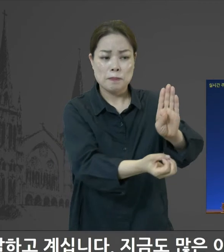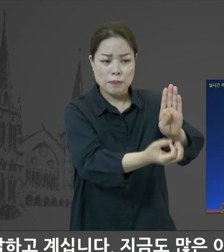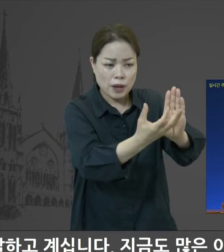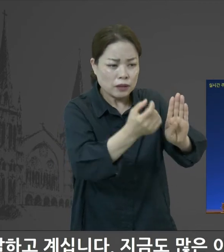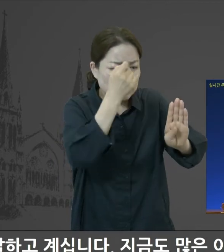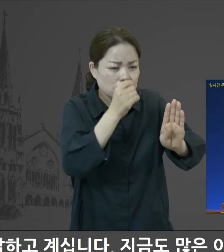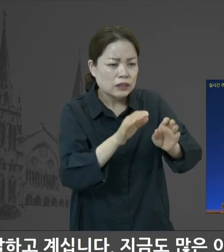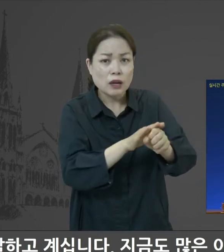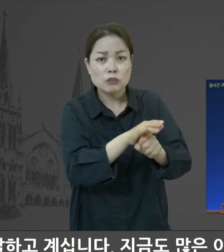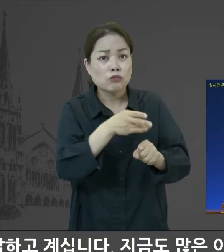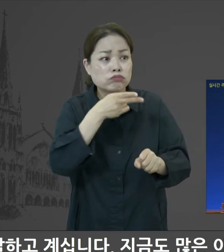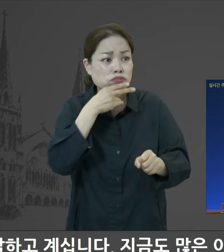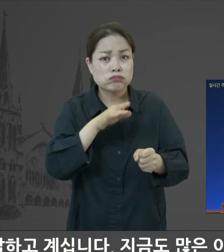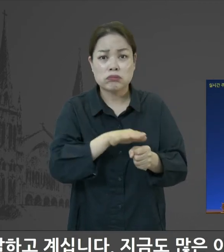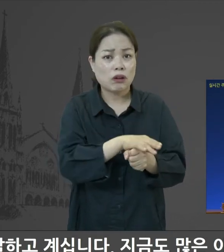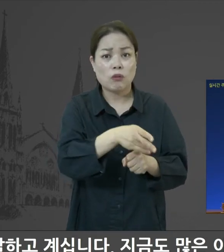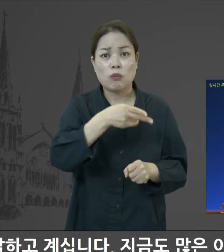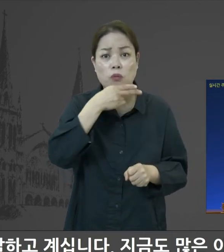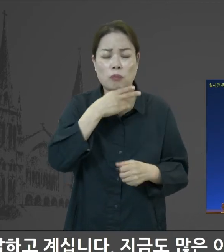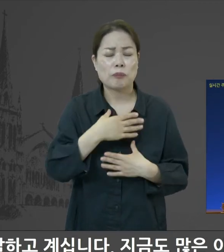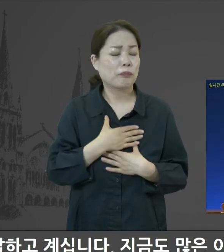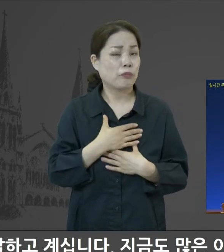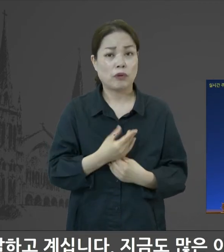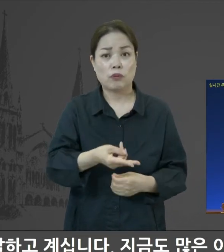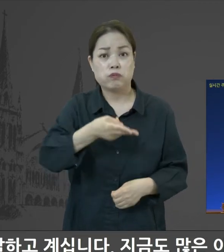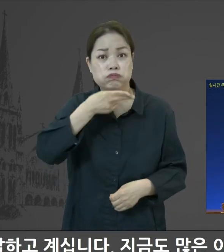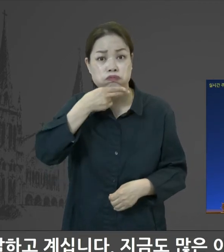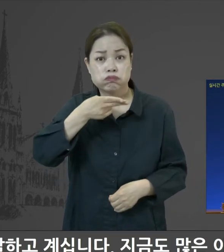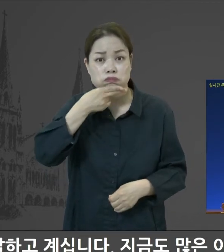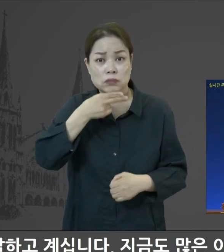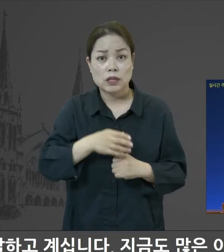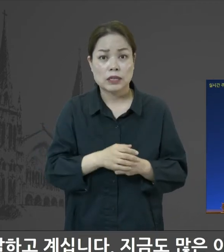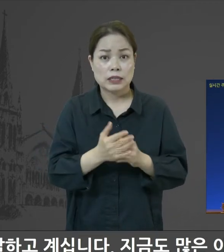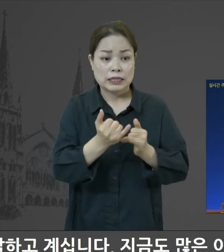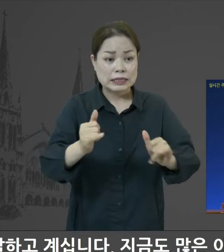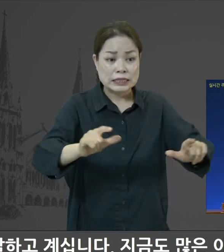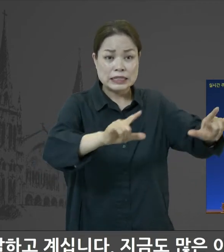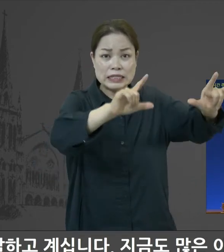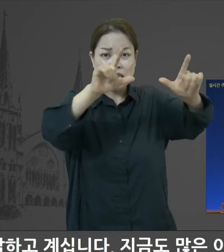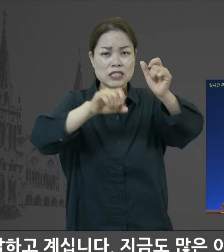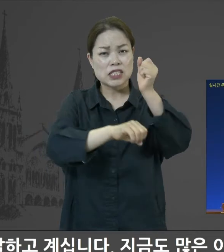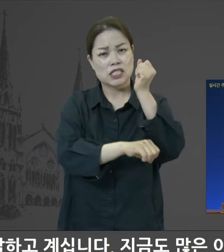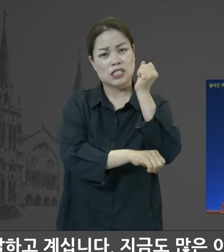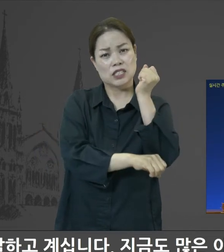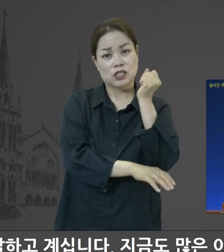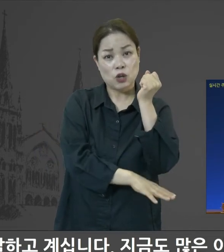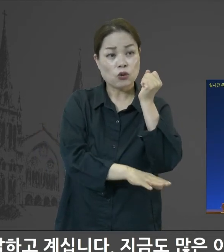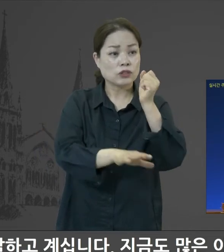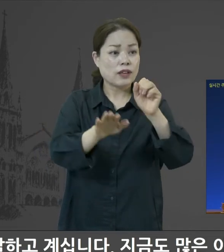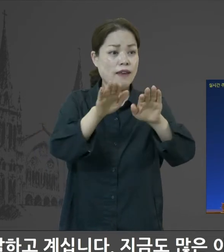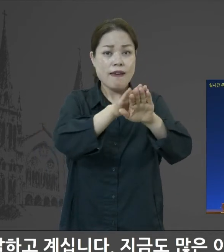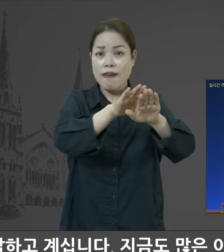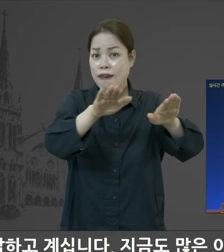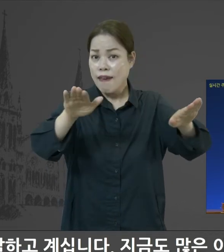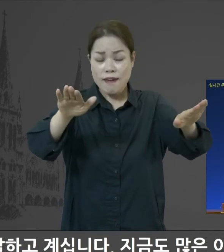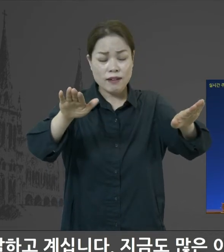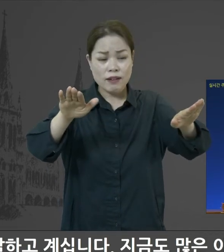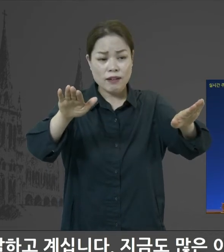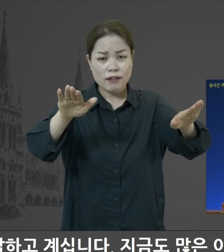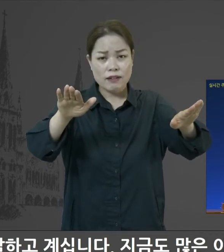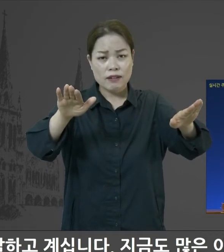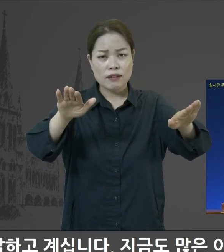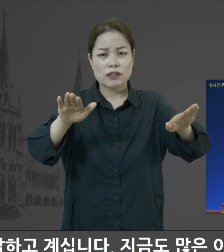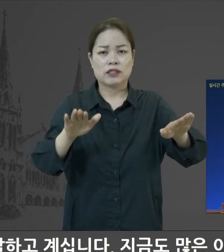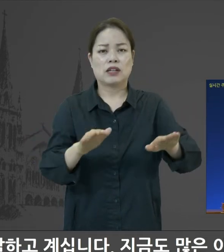자비도 없고 사랑도 없습니다. 평안도 없습니다. 인생에 대한 근원적인 해결책을 주실 수 있는